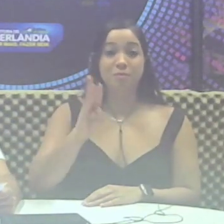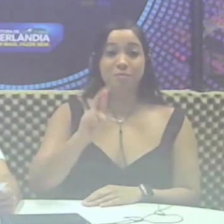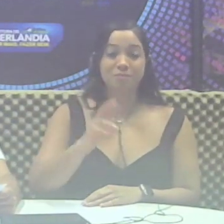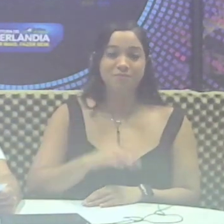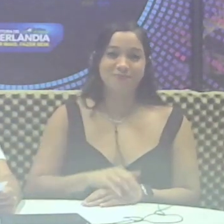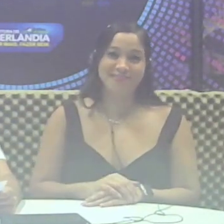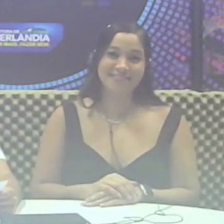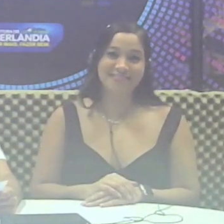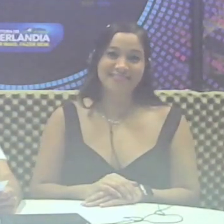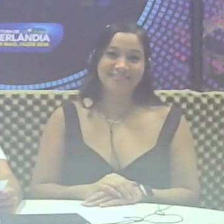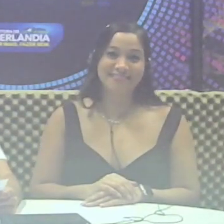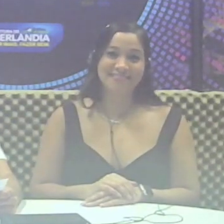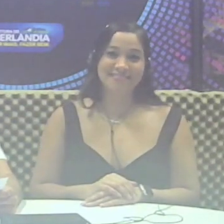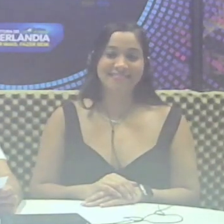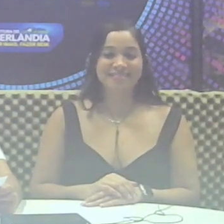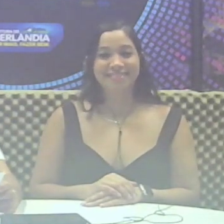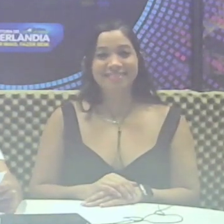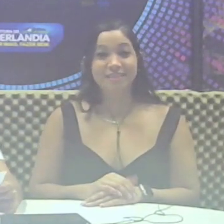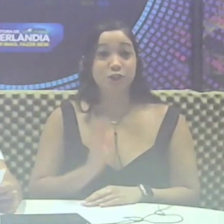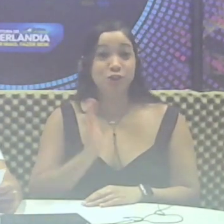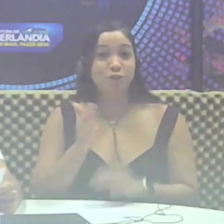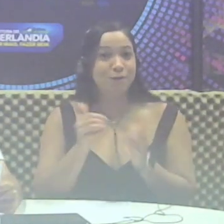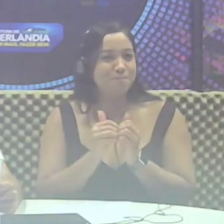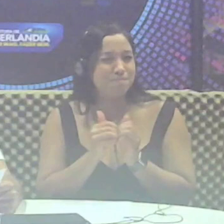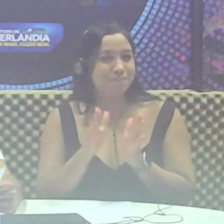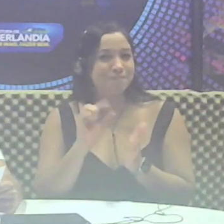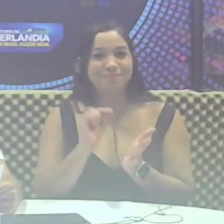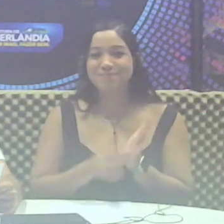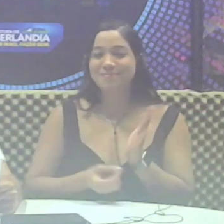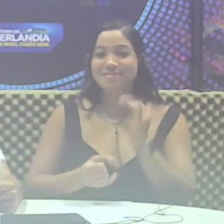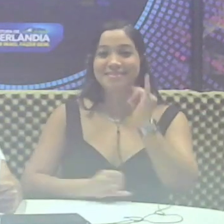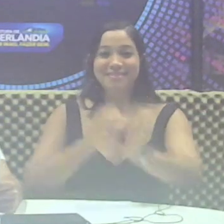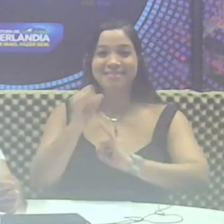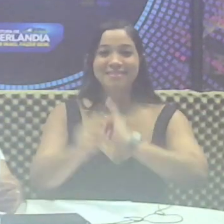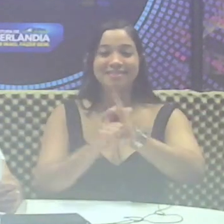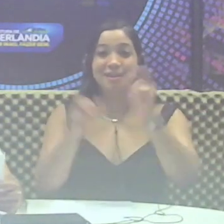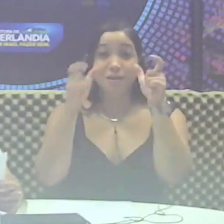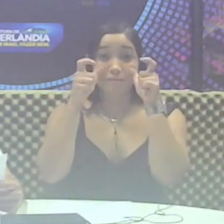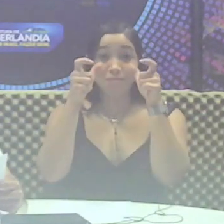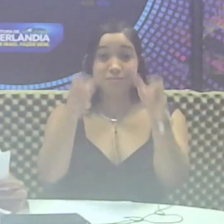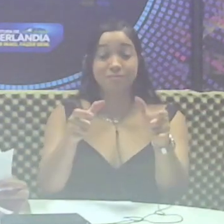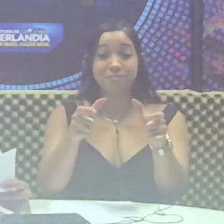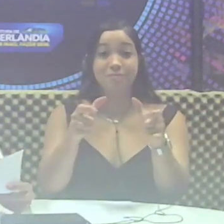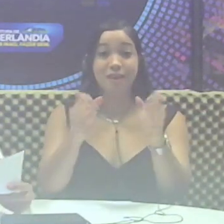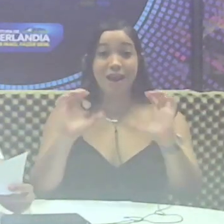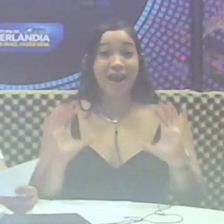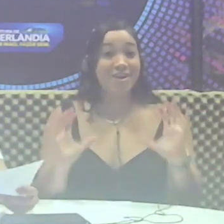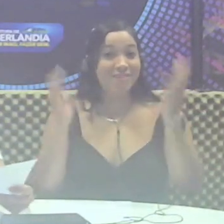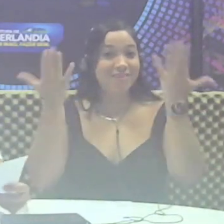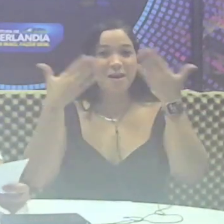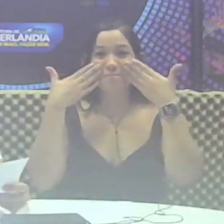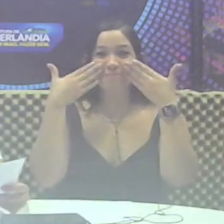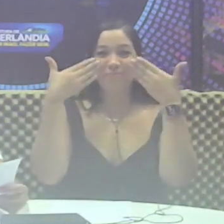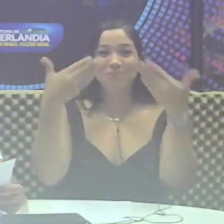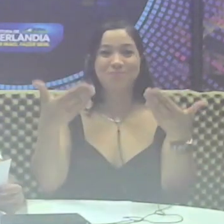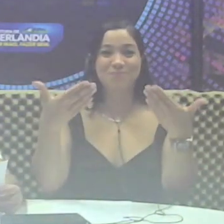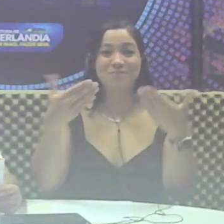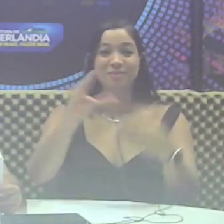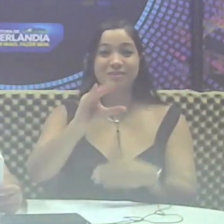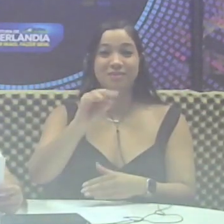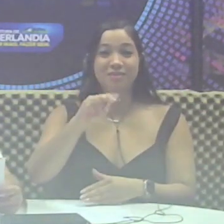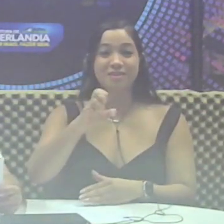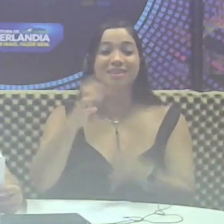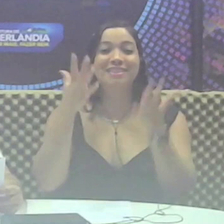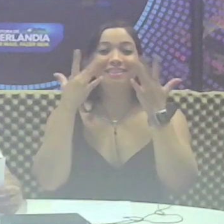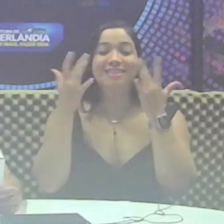uberlandia.mg.gov.br. Já estão abertas as inscrições online para interessados em realizar eventos e apresentações no Cine